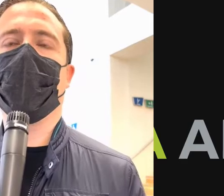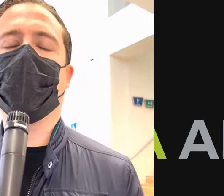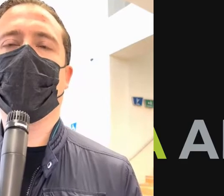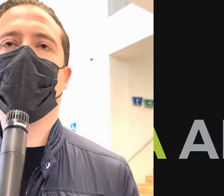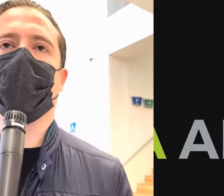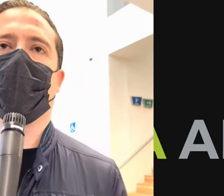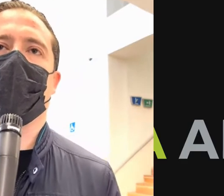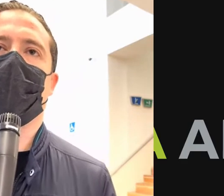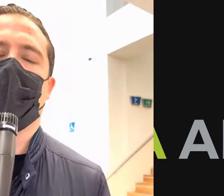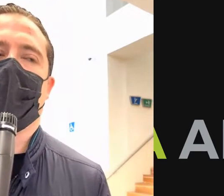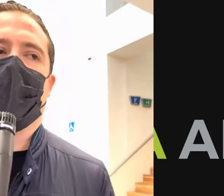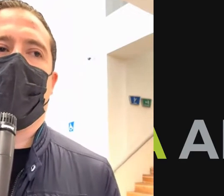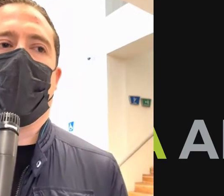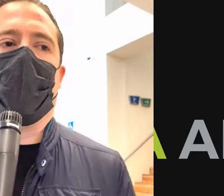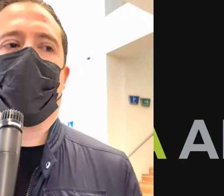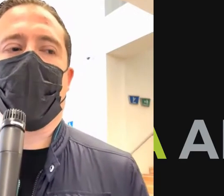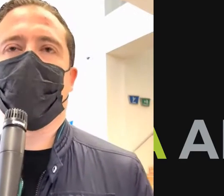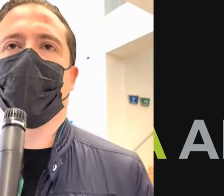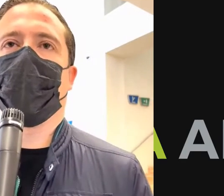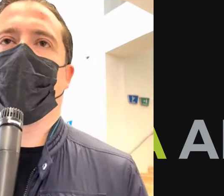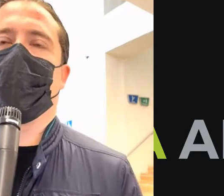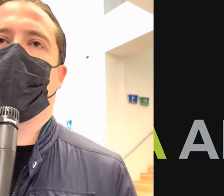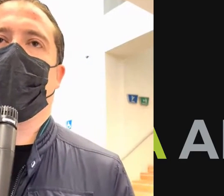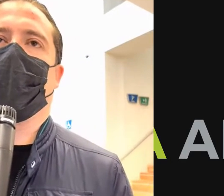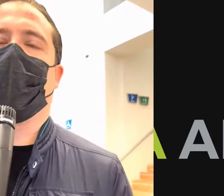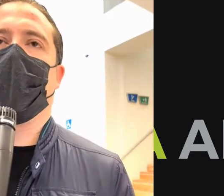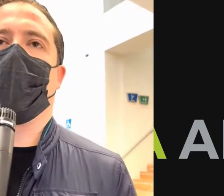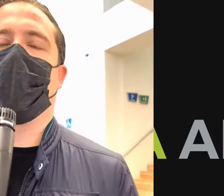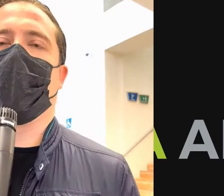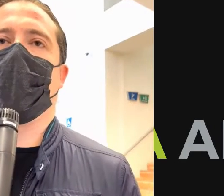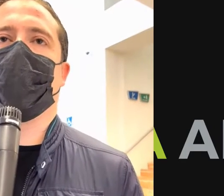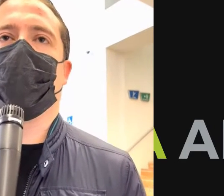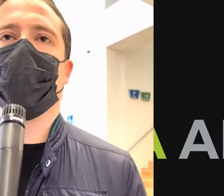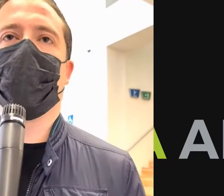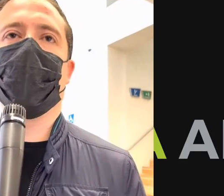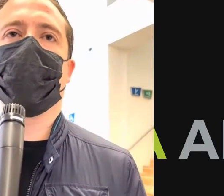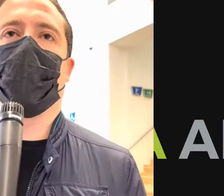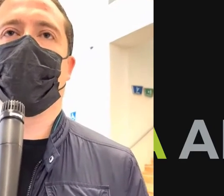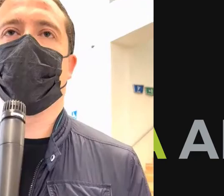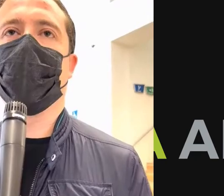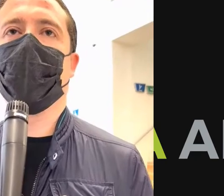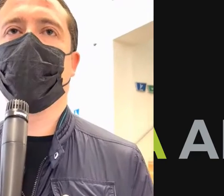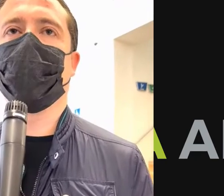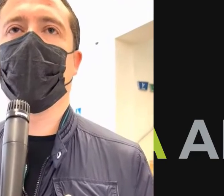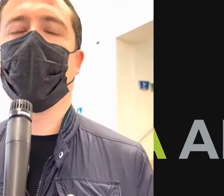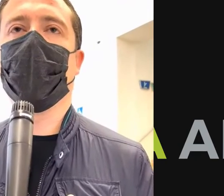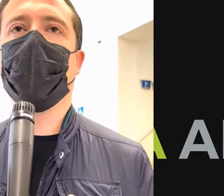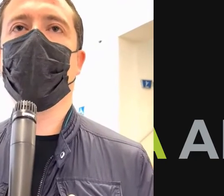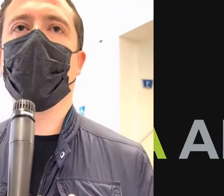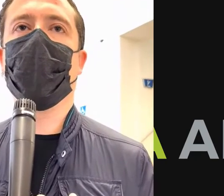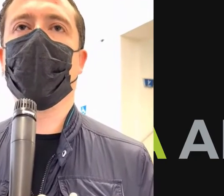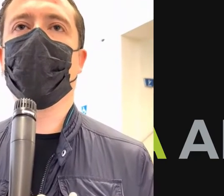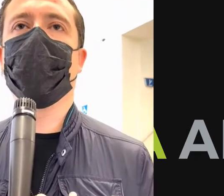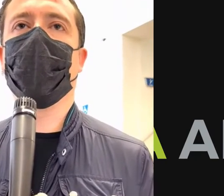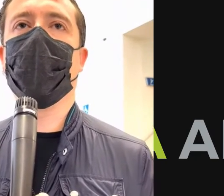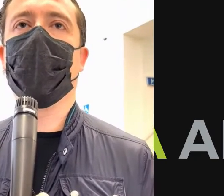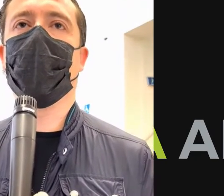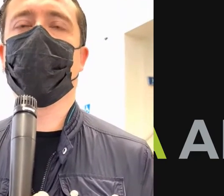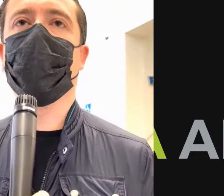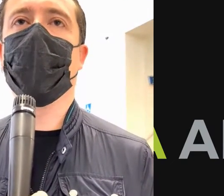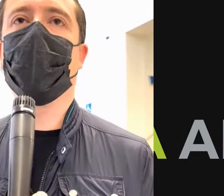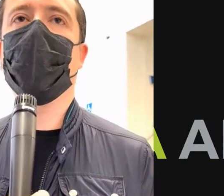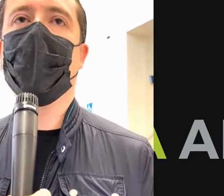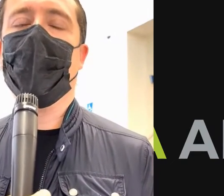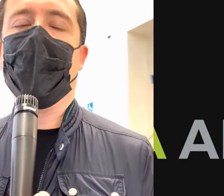la UAC y el TEC de Monterrey. Para nosotros detonaron nuevas industrias, como puede ser la industria creativa, la industria